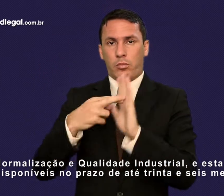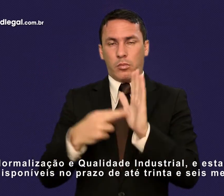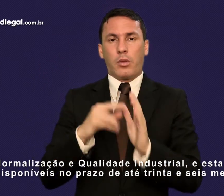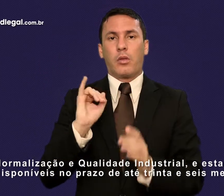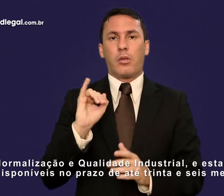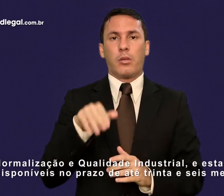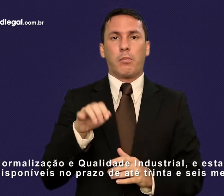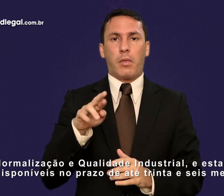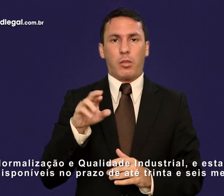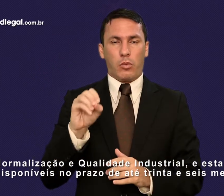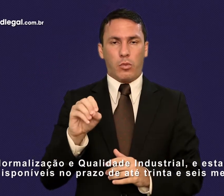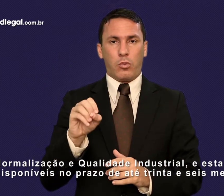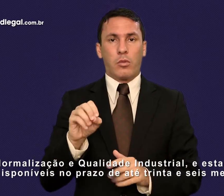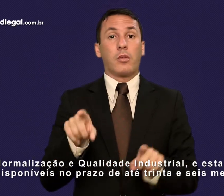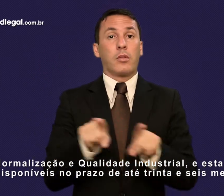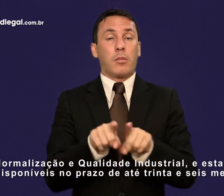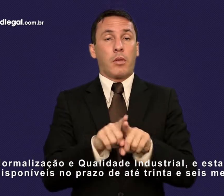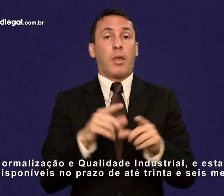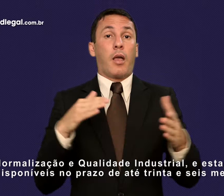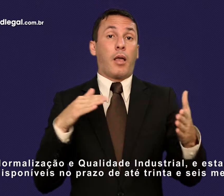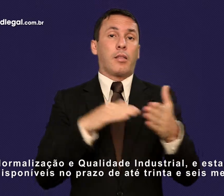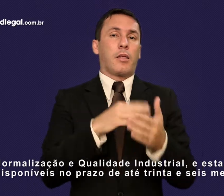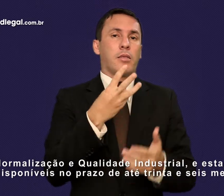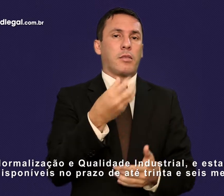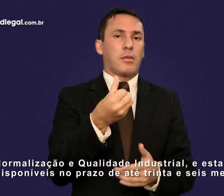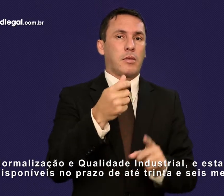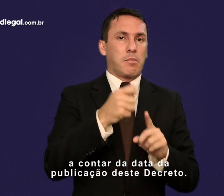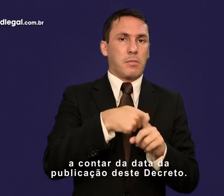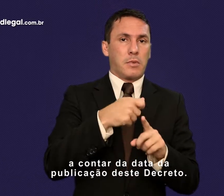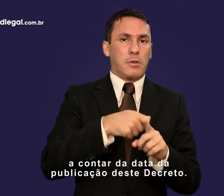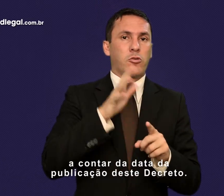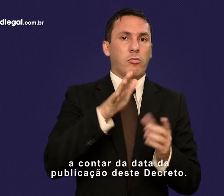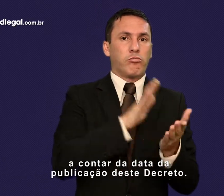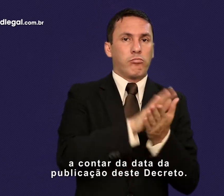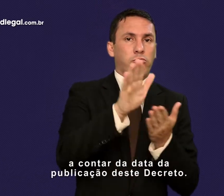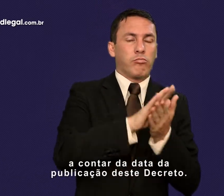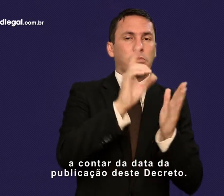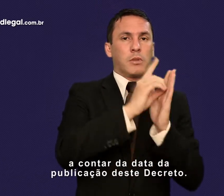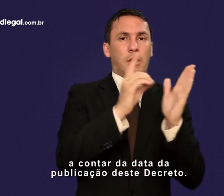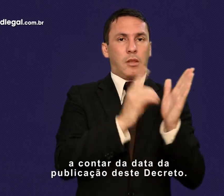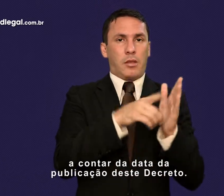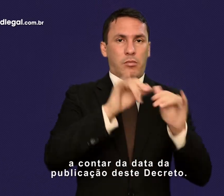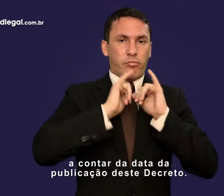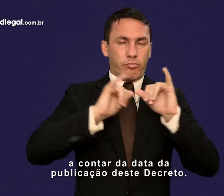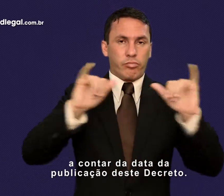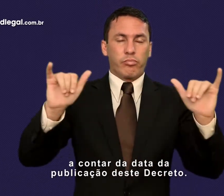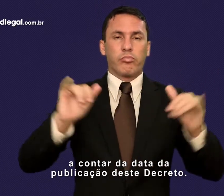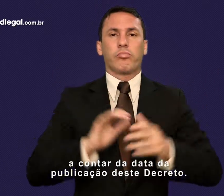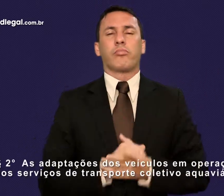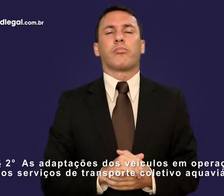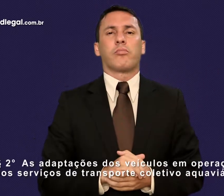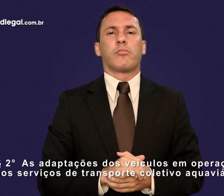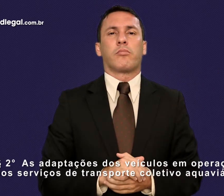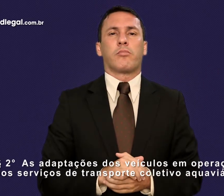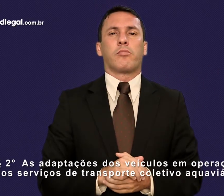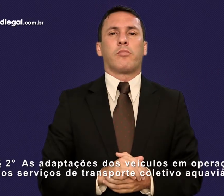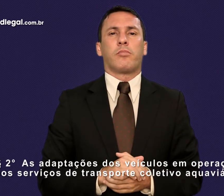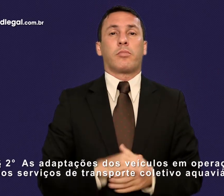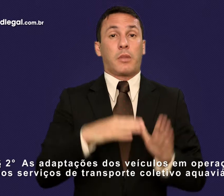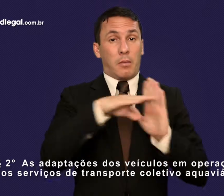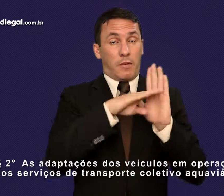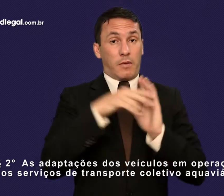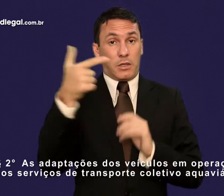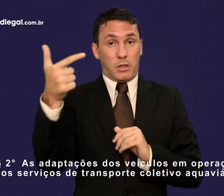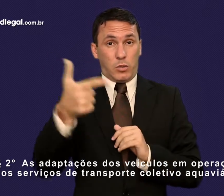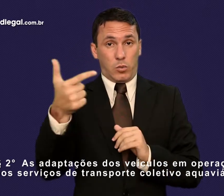Qualidade Industrial e estarão disponíveis no prazo de até 36 meses a contar da data de publicação deste decreto. Parágrafo